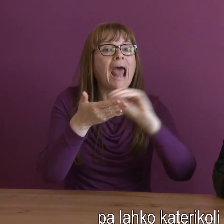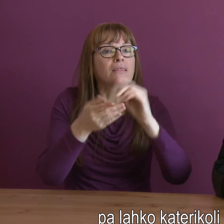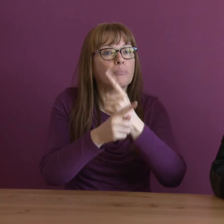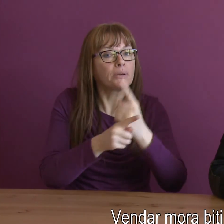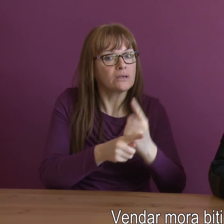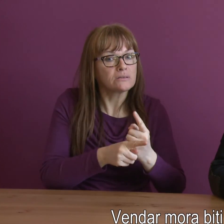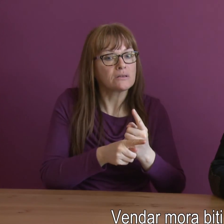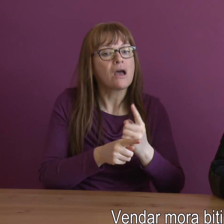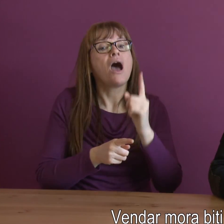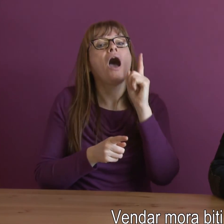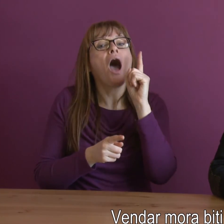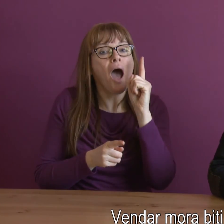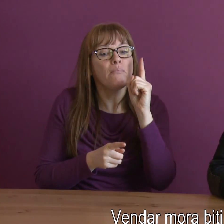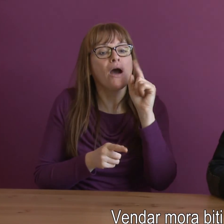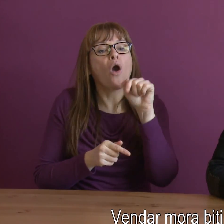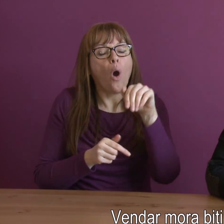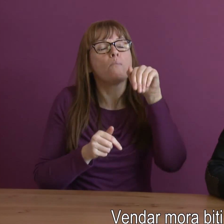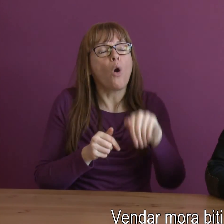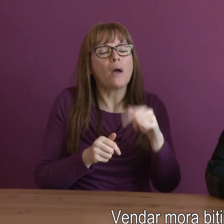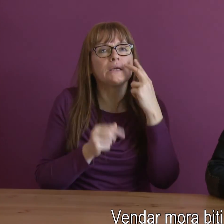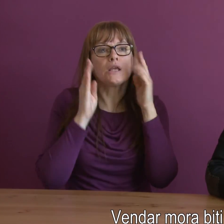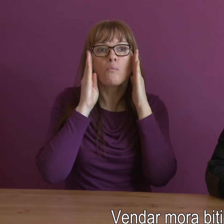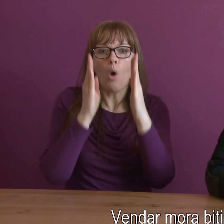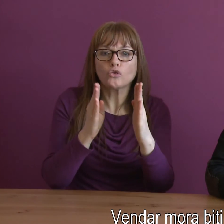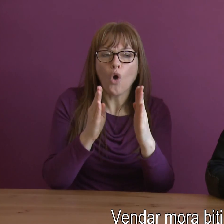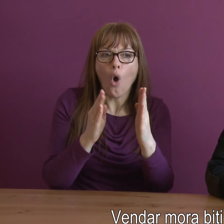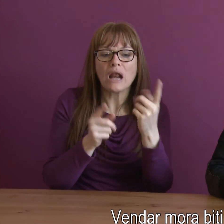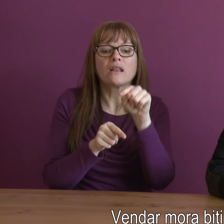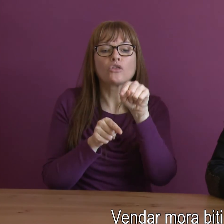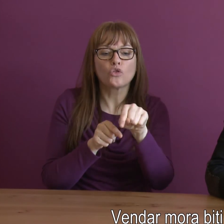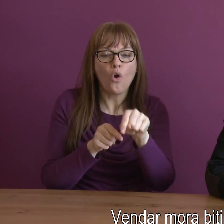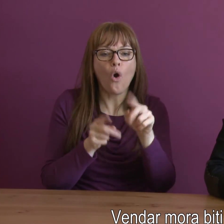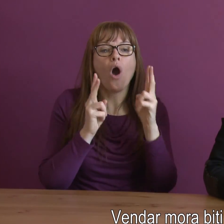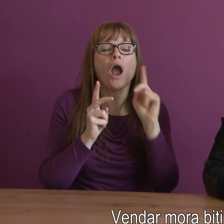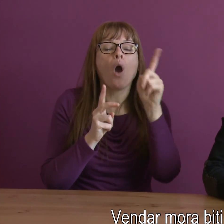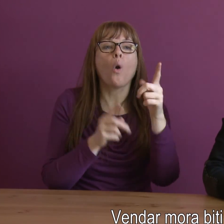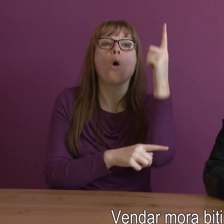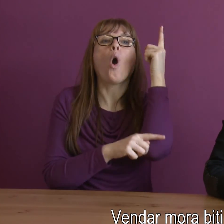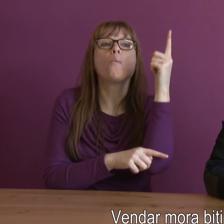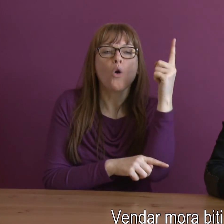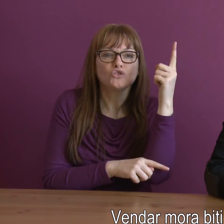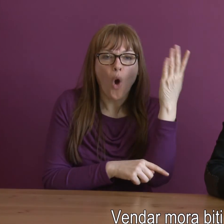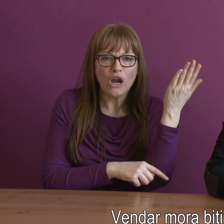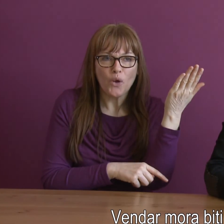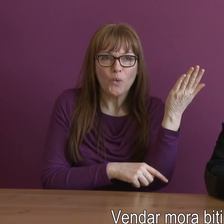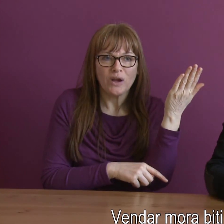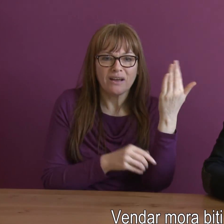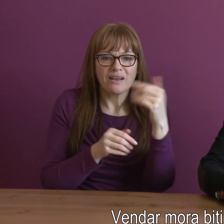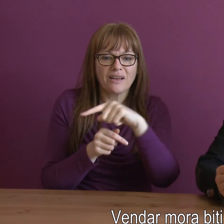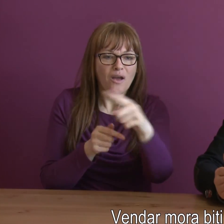pa vendarle mora biti pozoren na to, kako bo opozoril